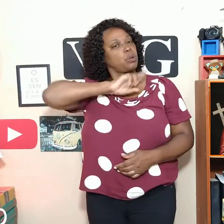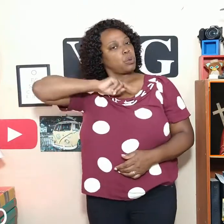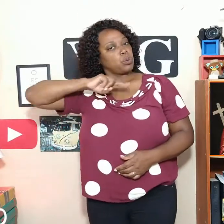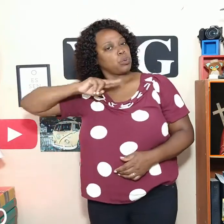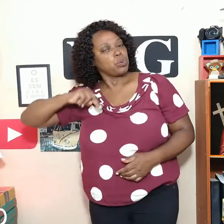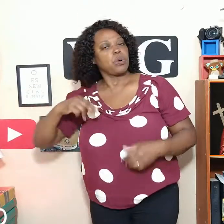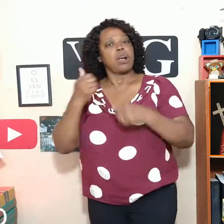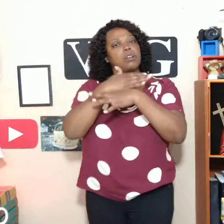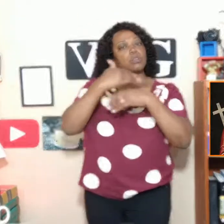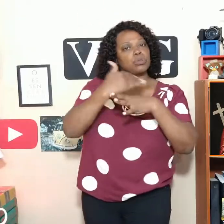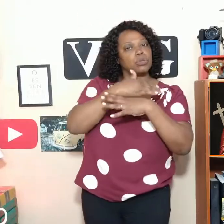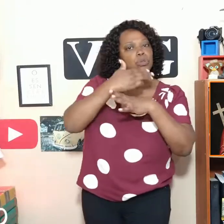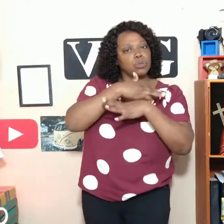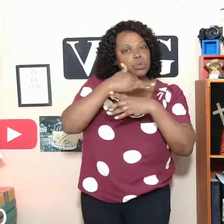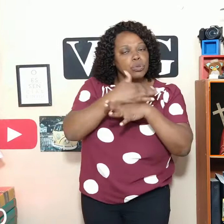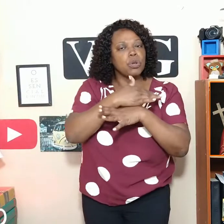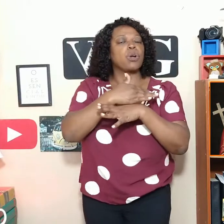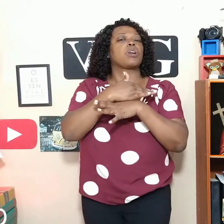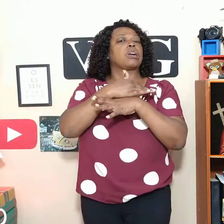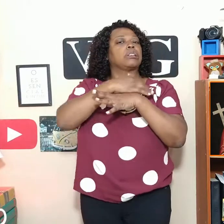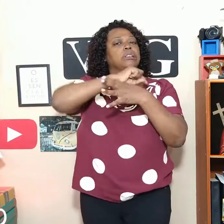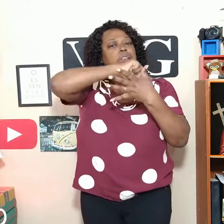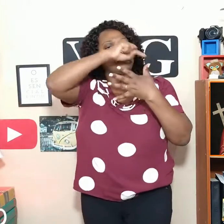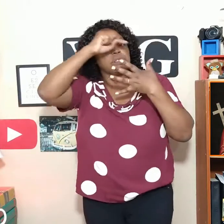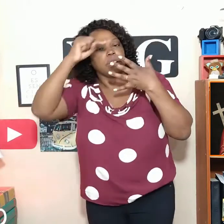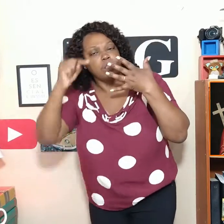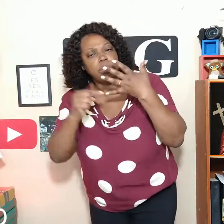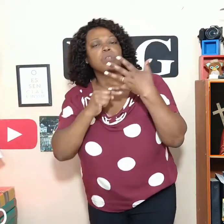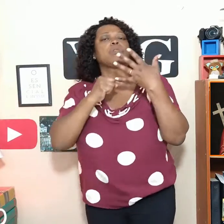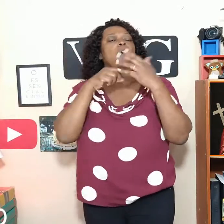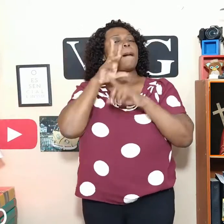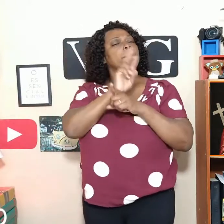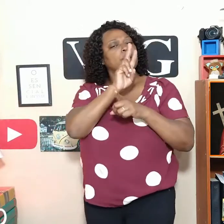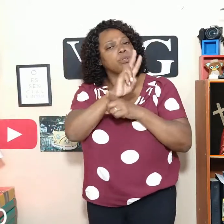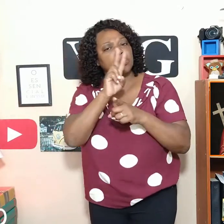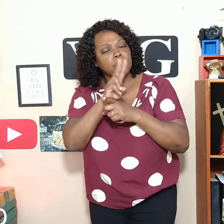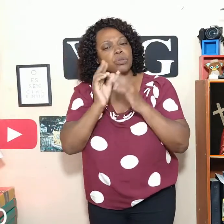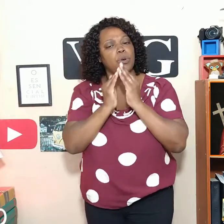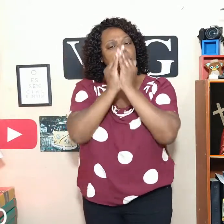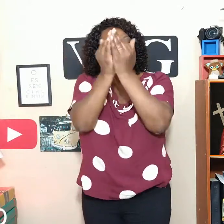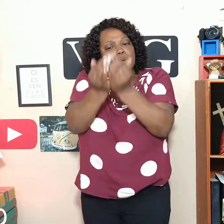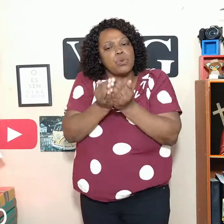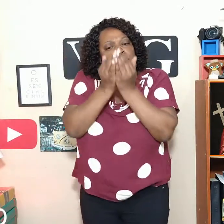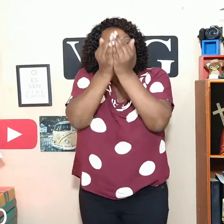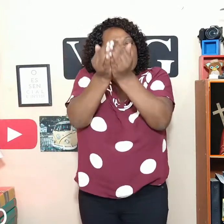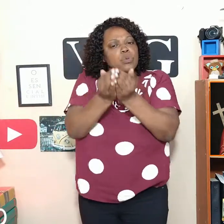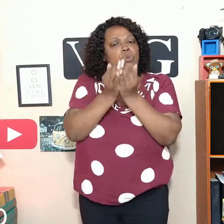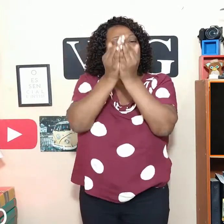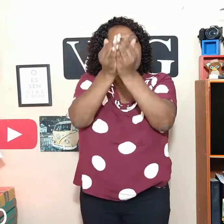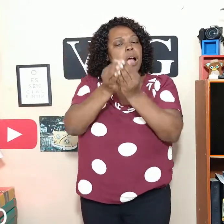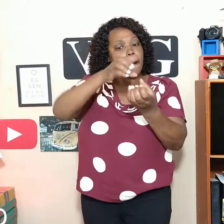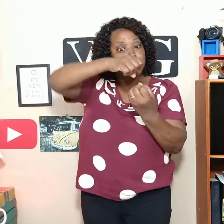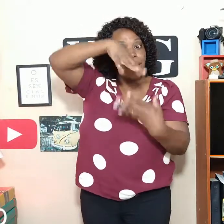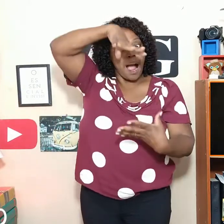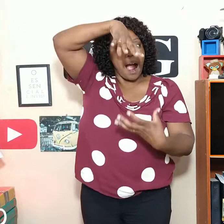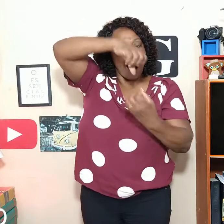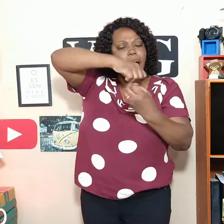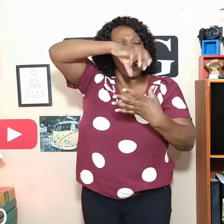da Noruega, das cidades de Moscou e de Amsterdã, e louvado como protetor dos marinheiros. Vários de seus milagres